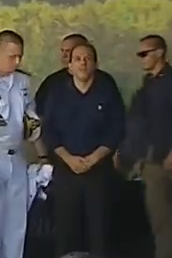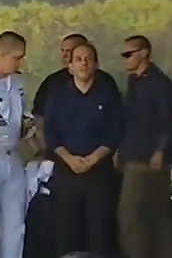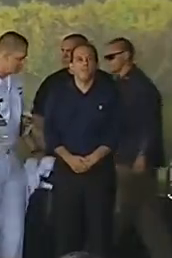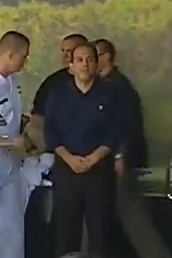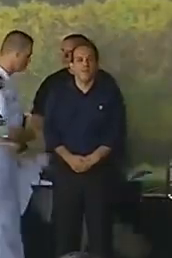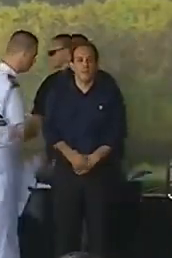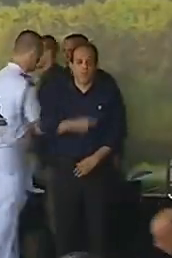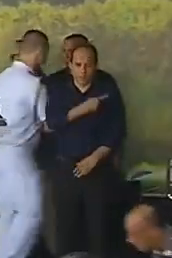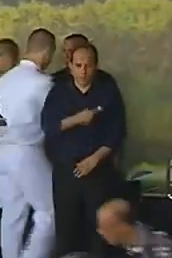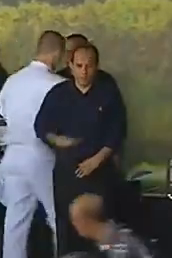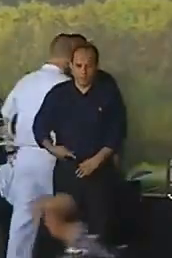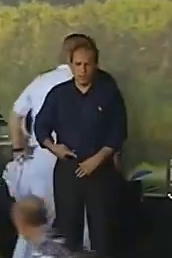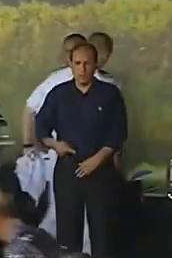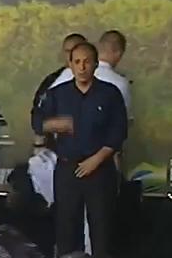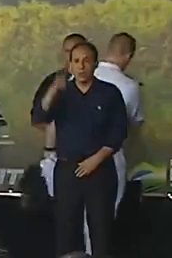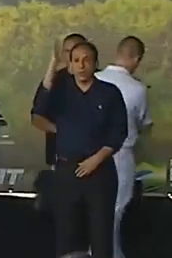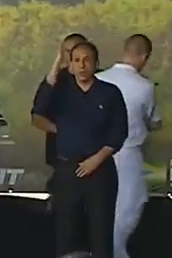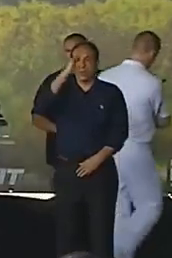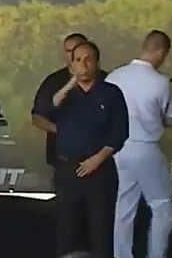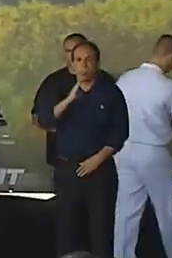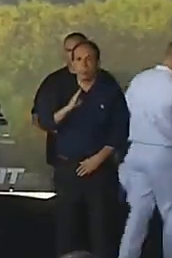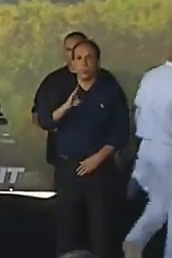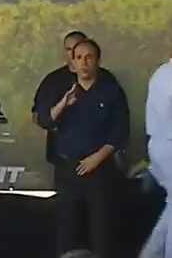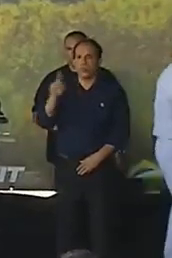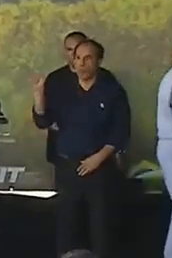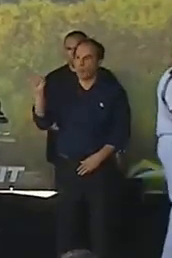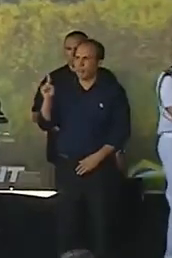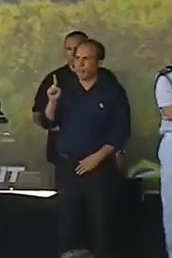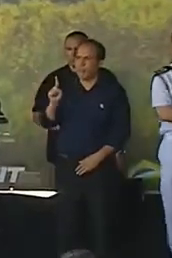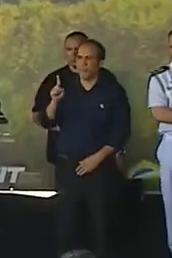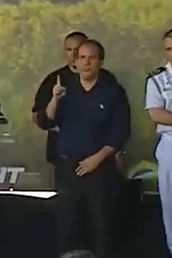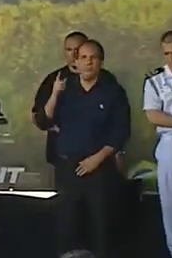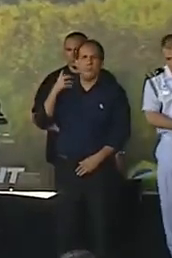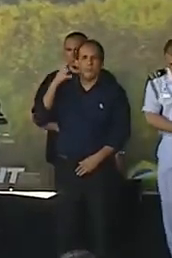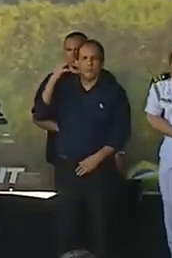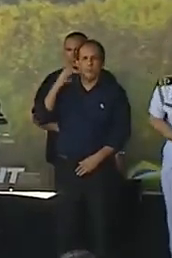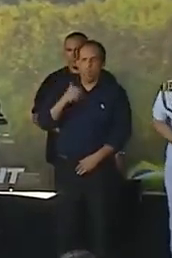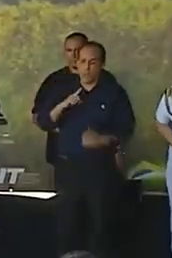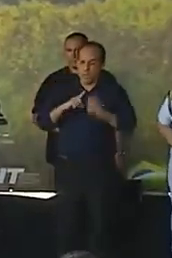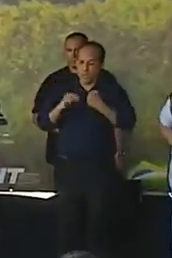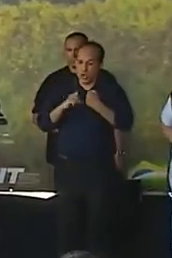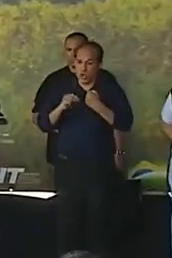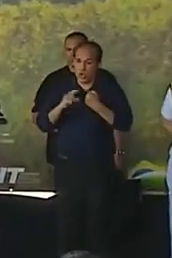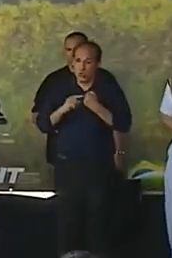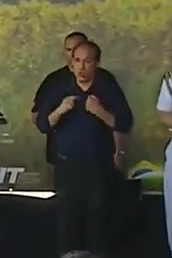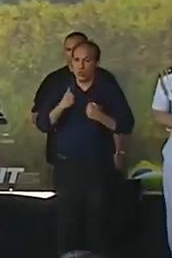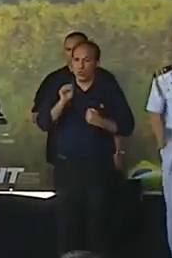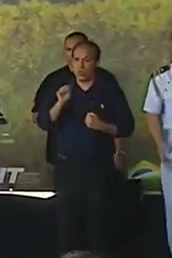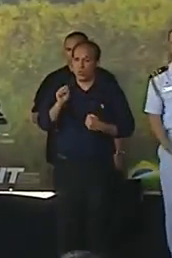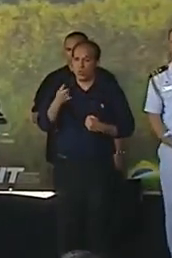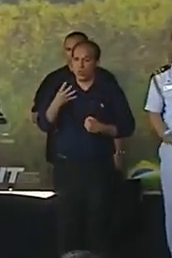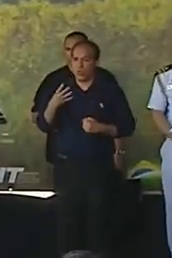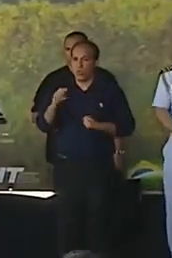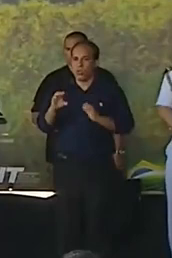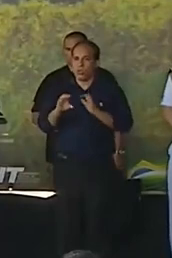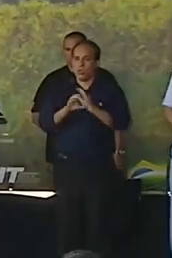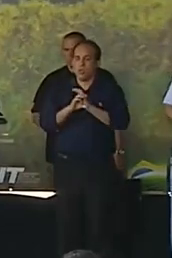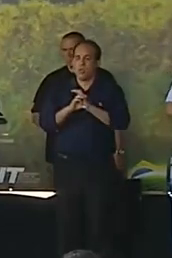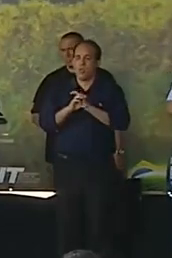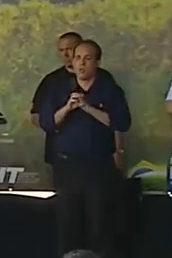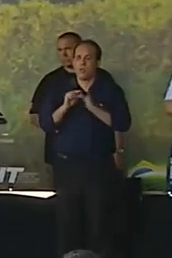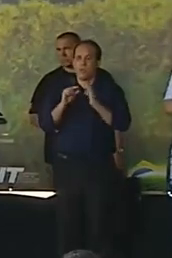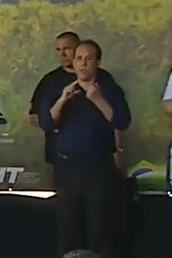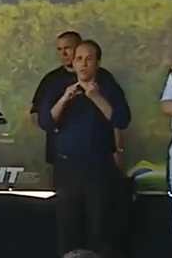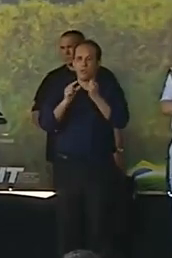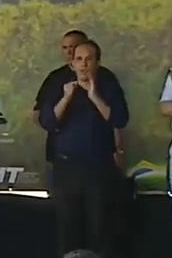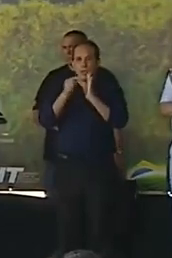O presidente da República, no uso da atribuição que lhe confere o artigo 84, caput, inciso 21